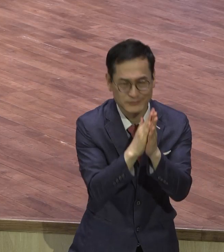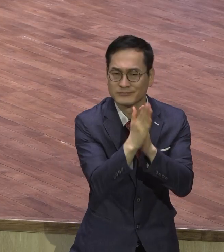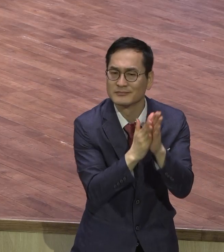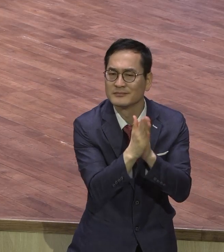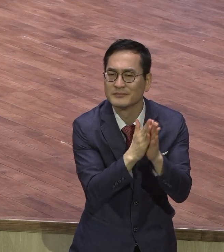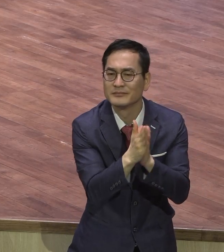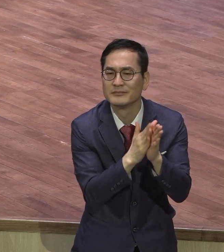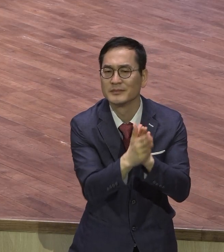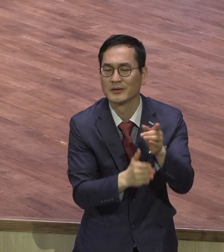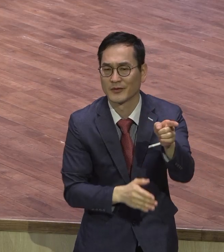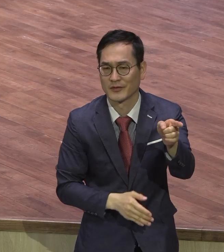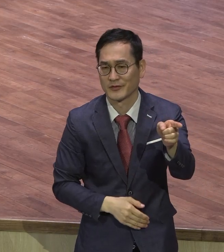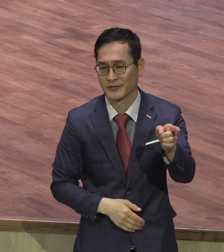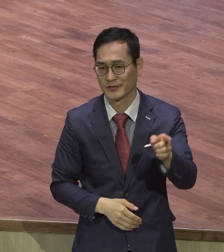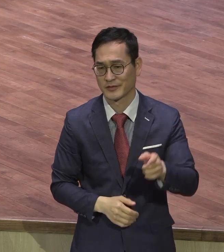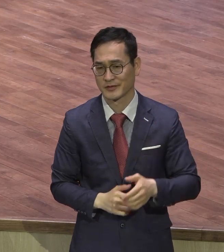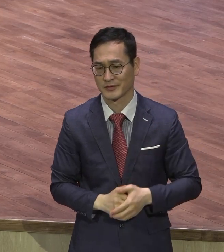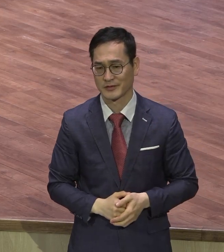지극정성으로.